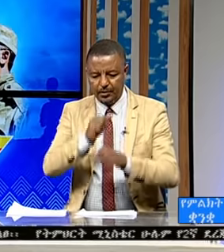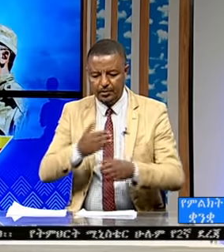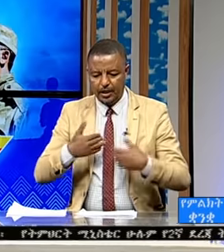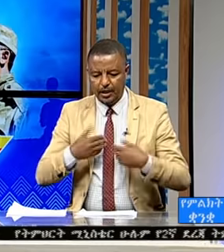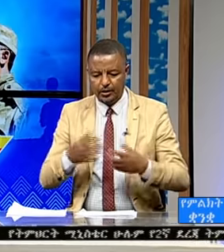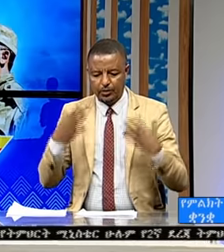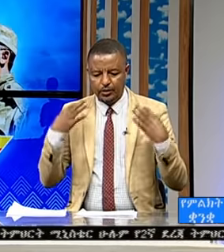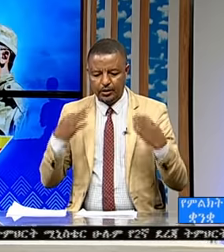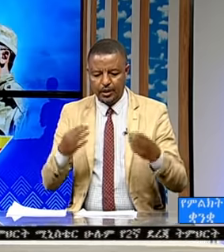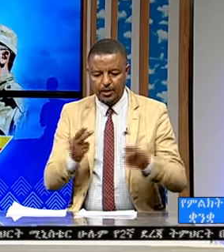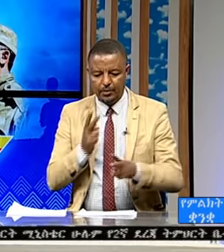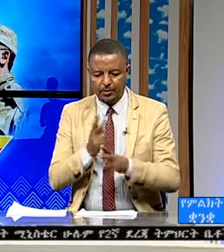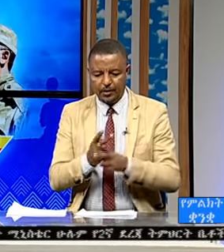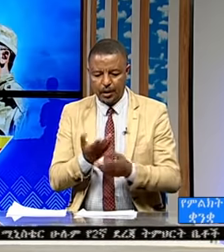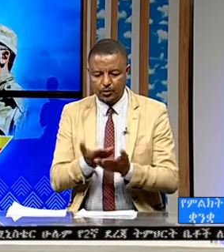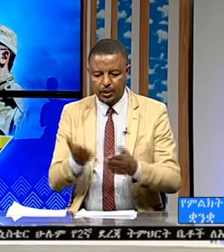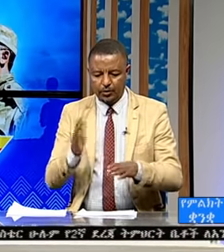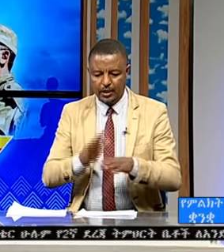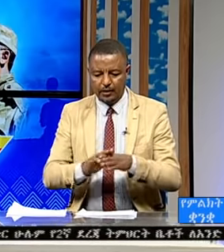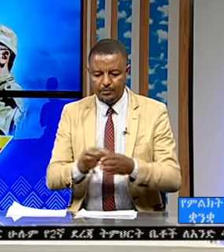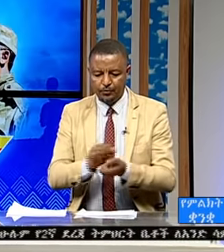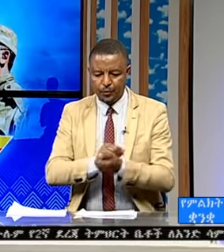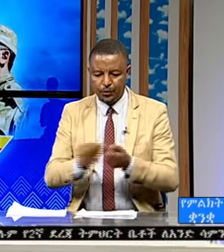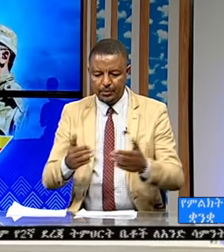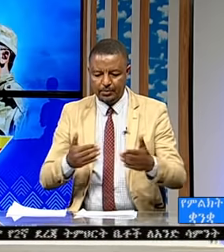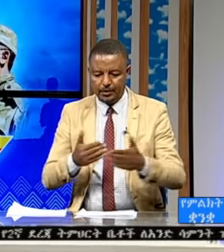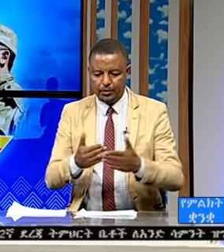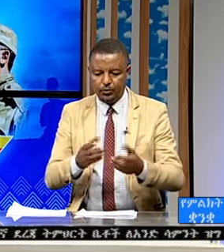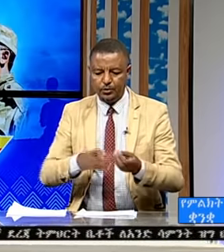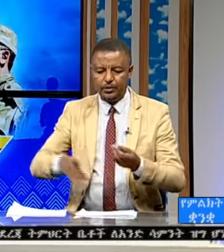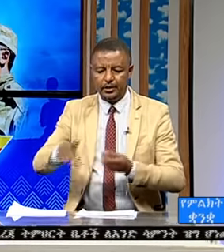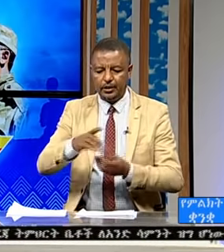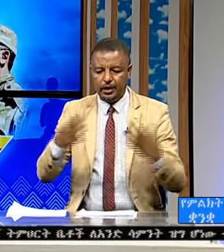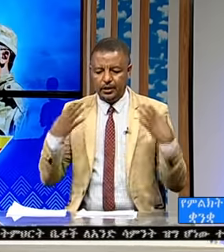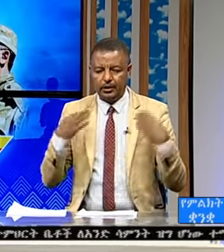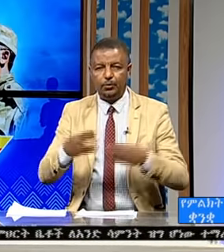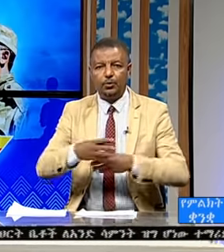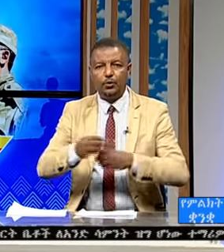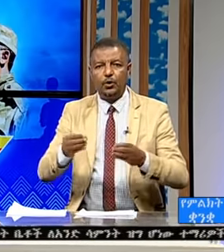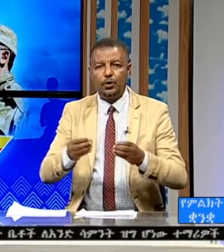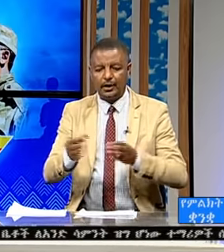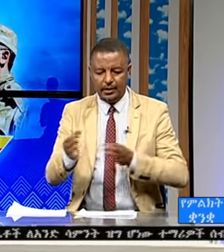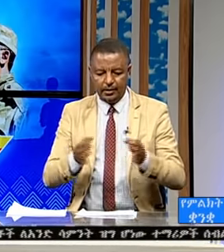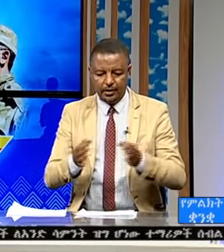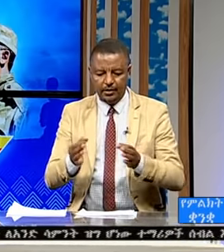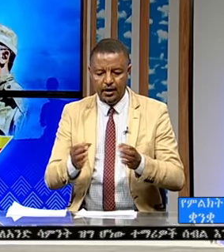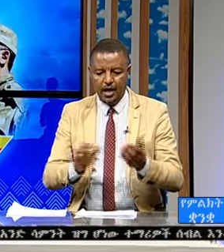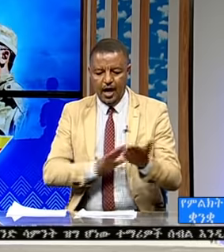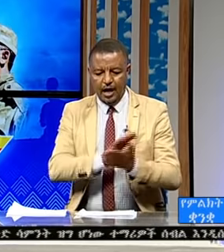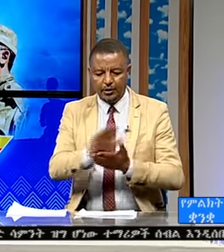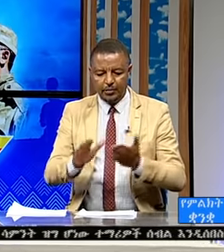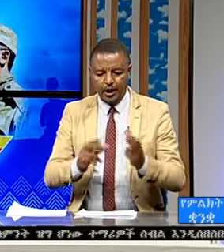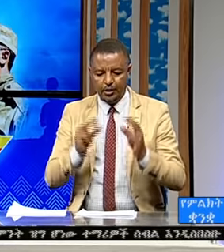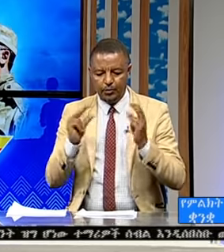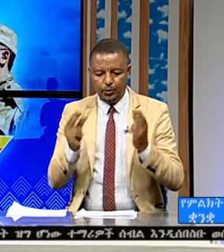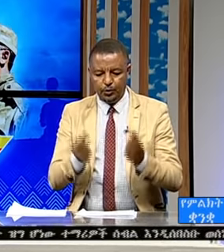በላይ ግምት ባላቸው የጤና መጠበቂያ ቁሳቁስ ላይ ውድመት ማድረሱን የክልል ጤና ቢሮ ገለጸ። አሸባሪ